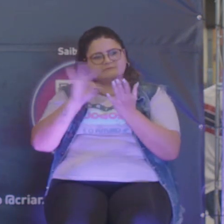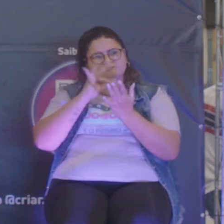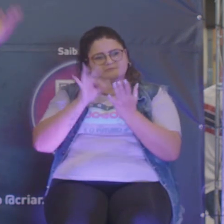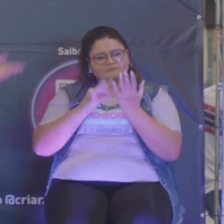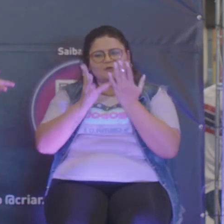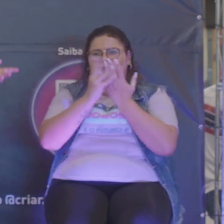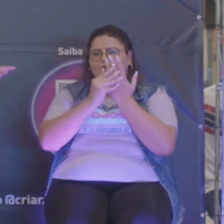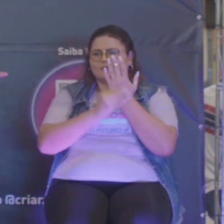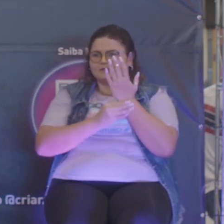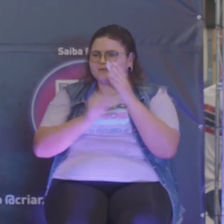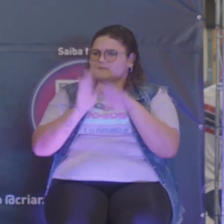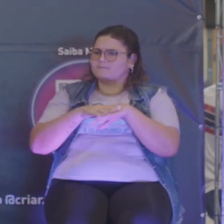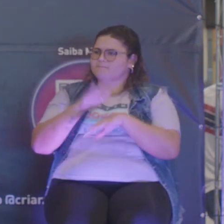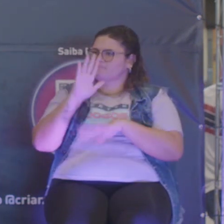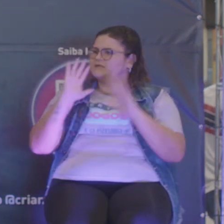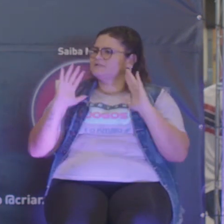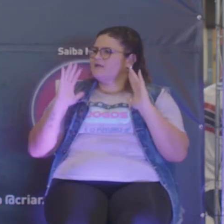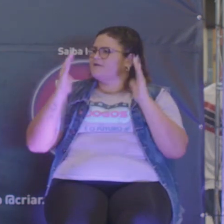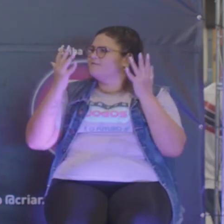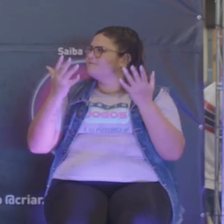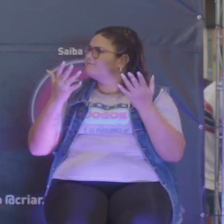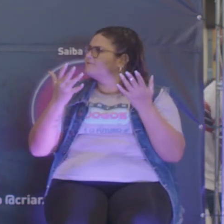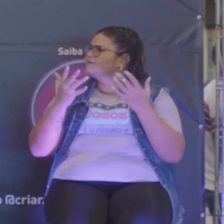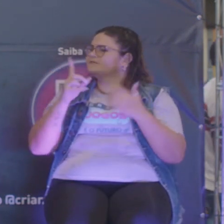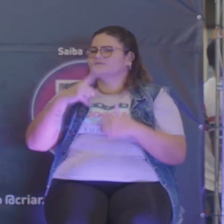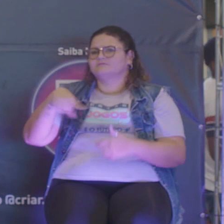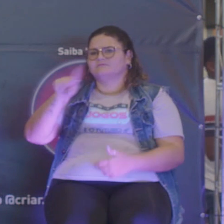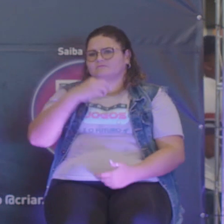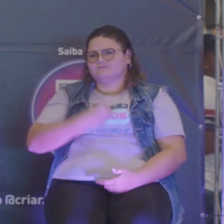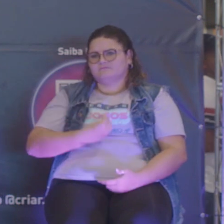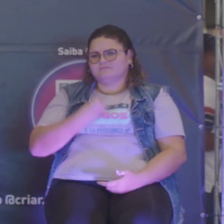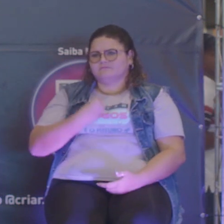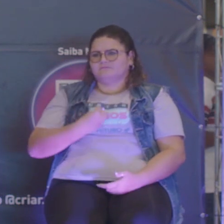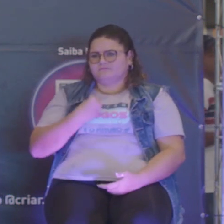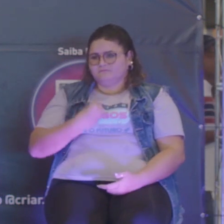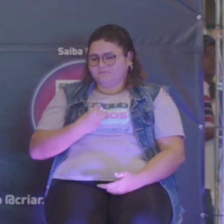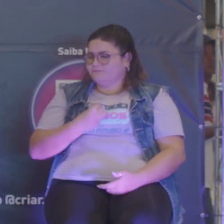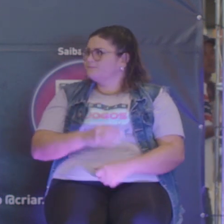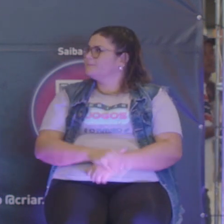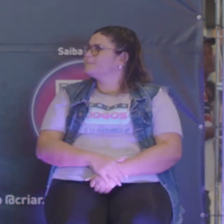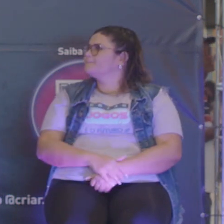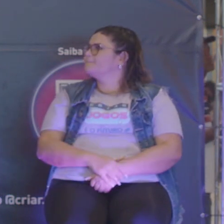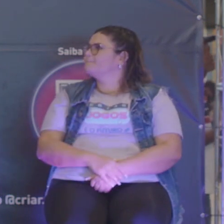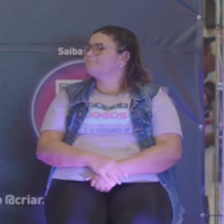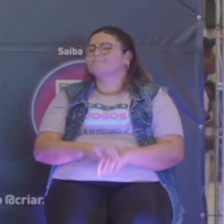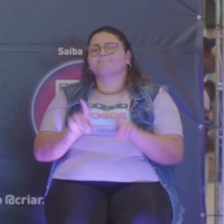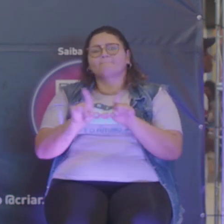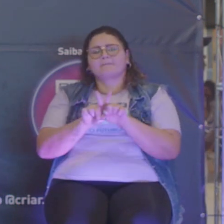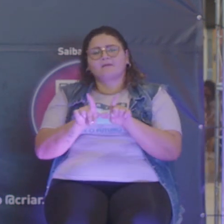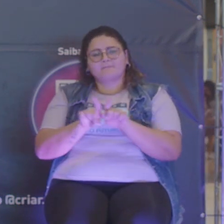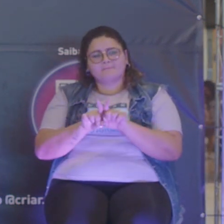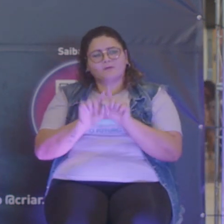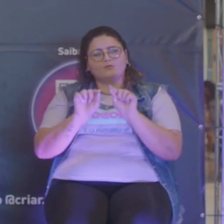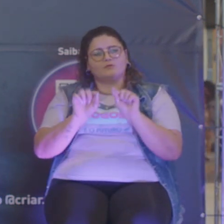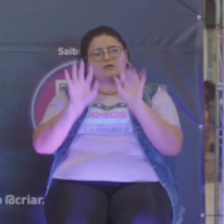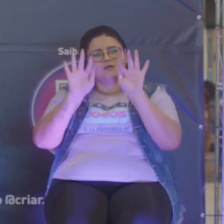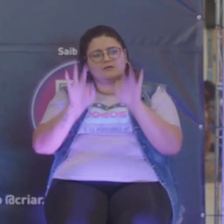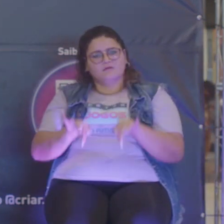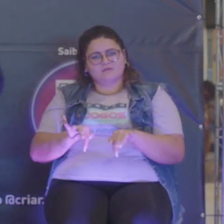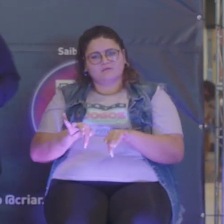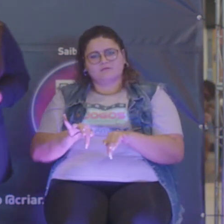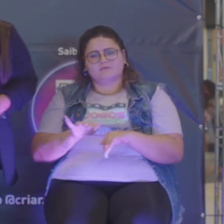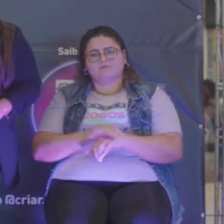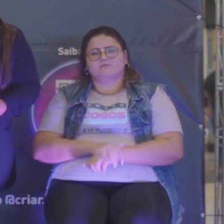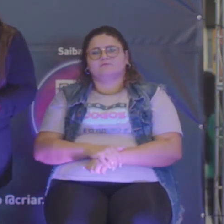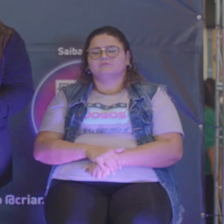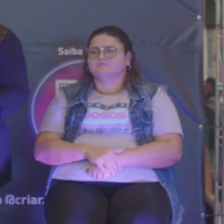conteúdo para ter mais esses eventos aqui. Então, conto com a participação de vocês também. E eu não posso deixar aqui de terminar dizendo que amo estar